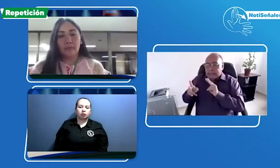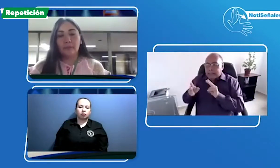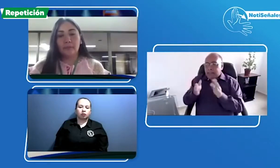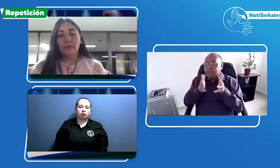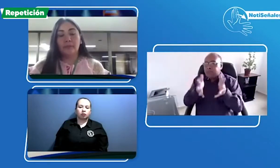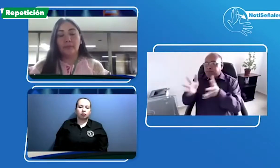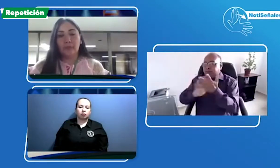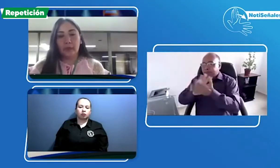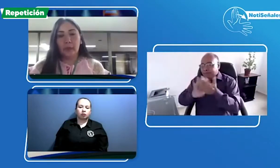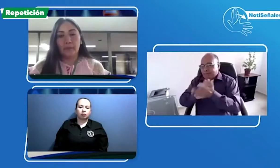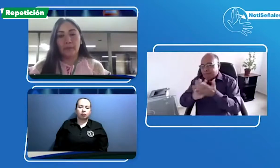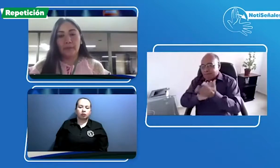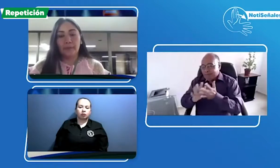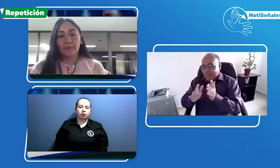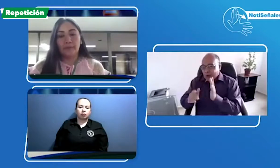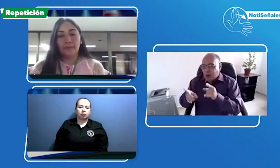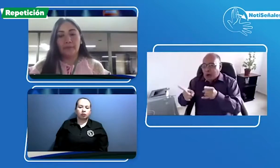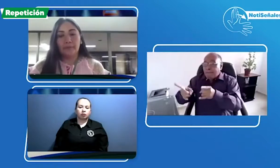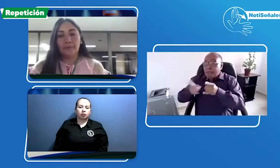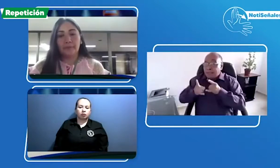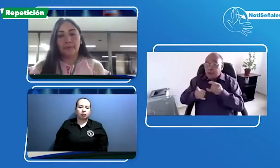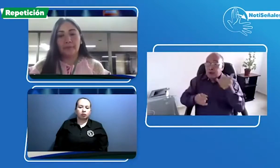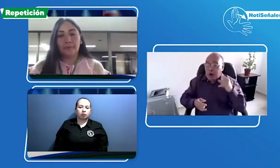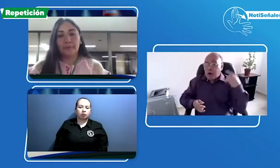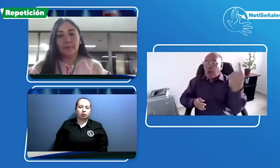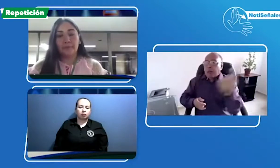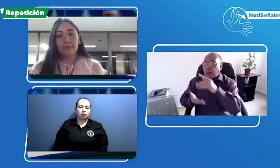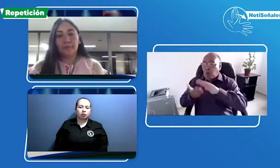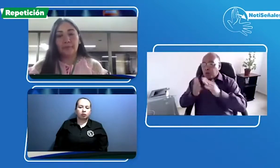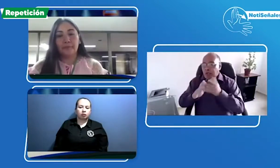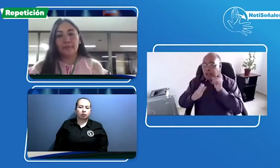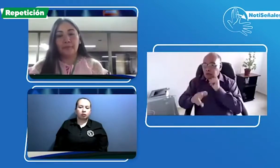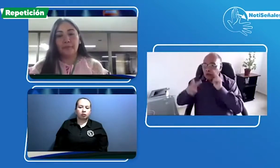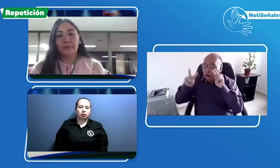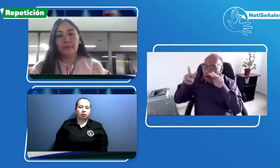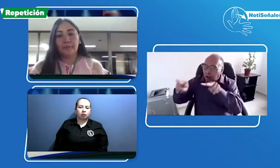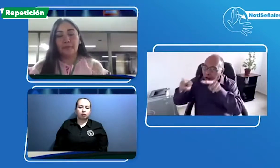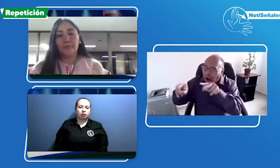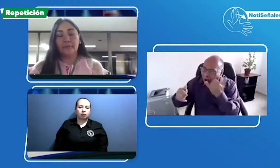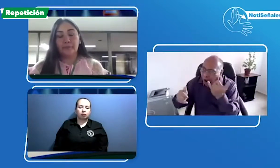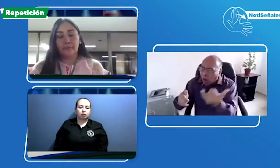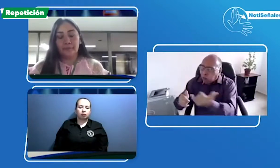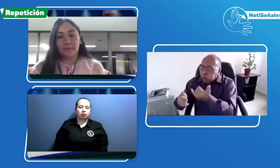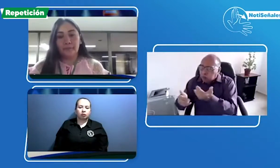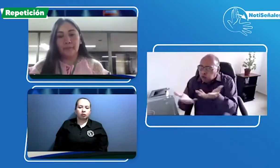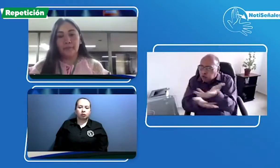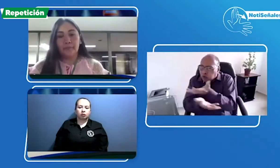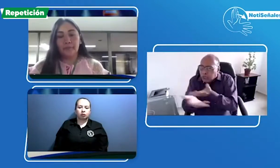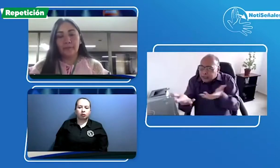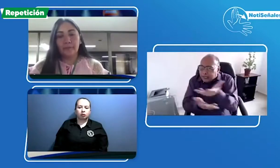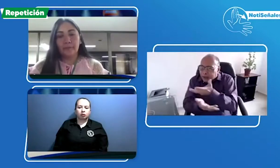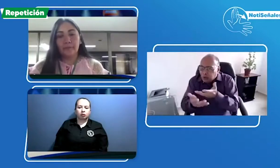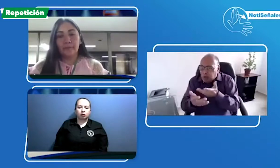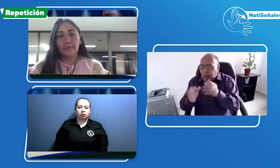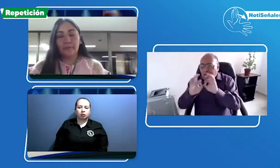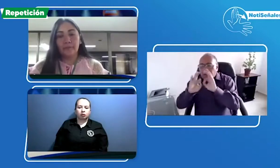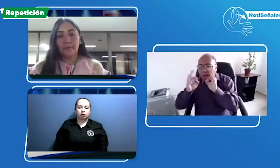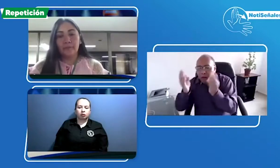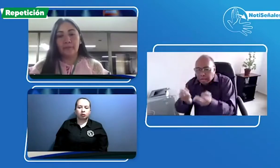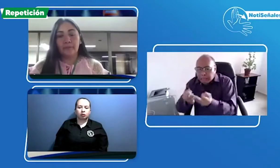que estamos haciendo? Tendría entonces casi que estar enseñando la lengua a partir de esos videos que tiene que socializar